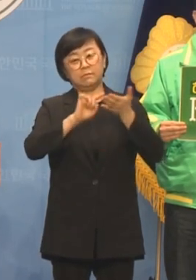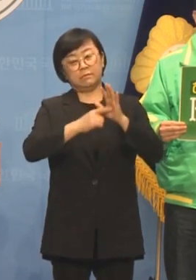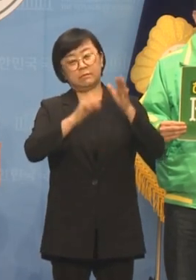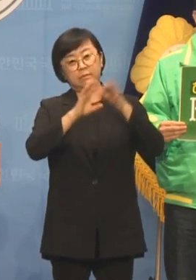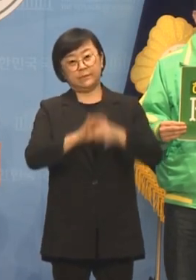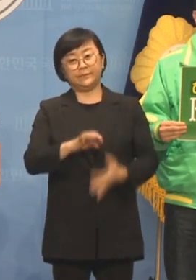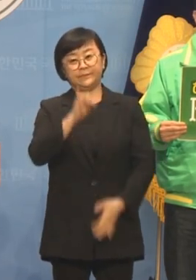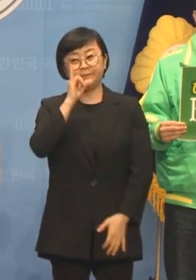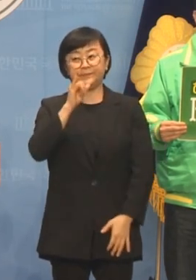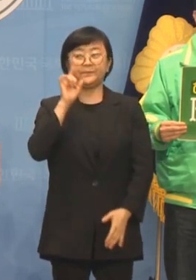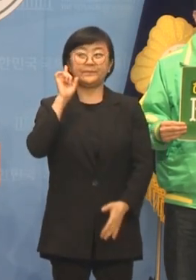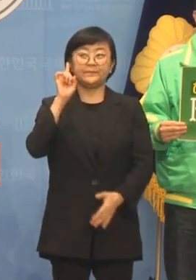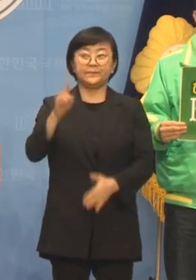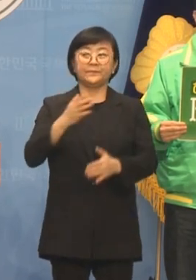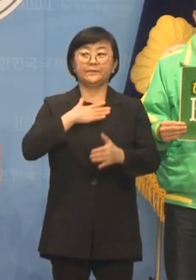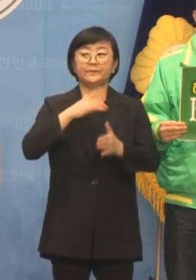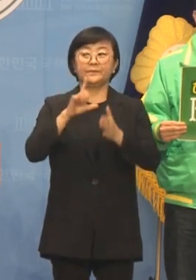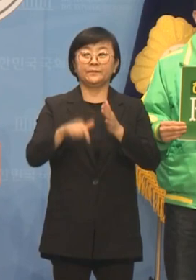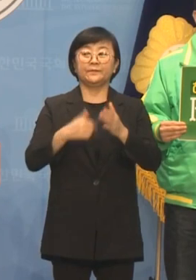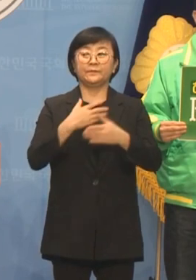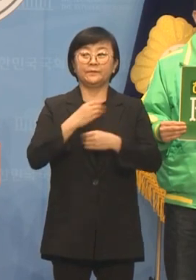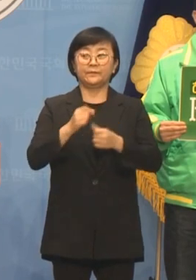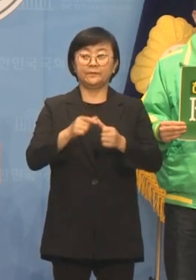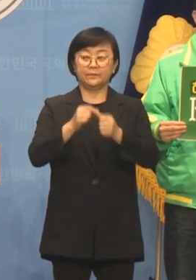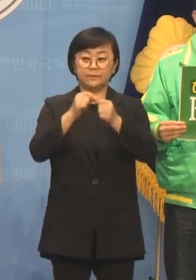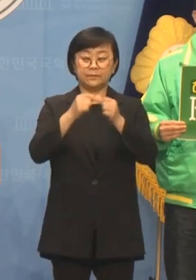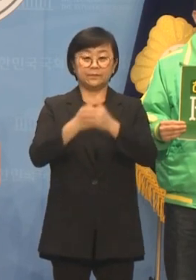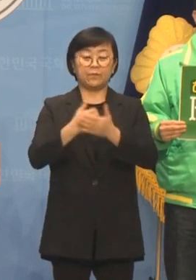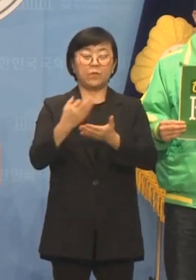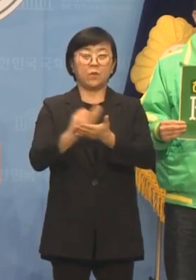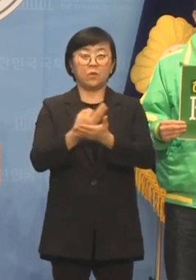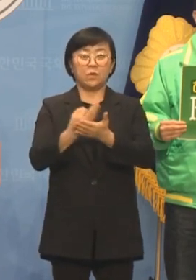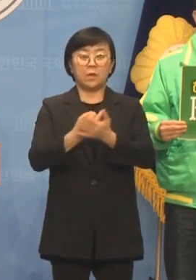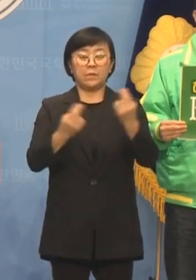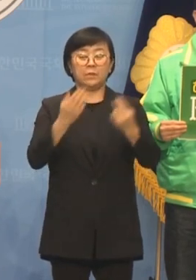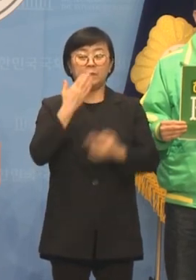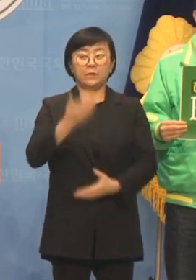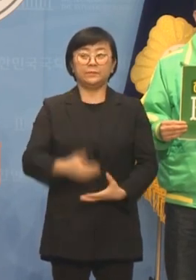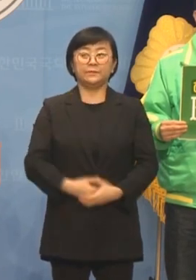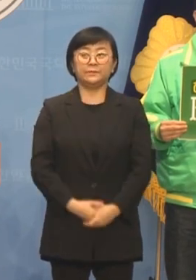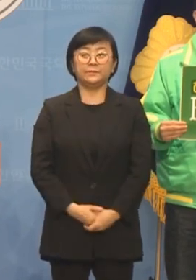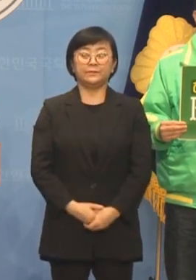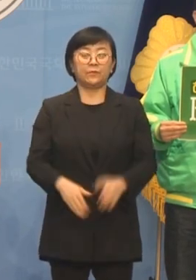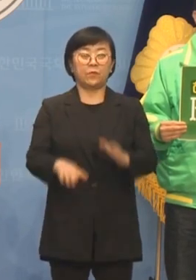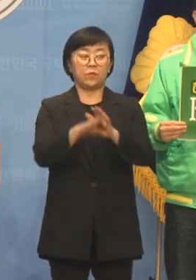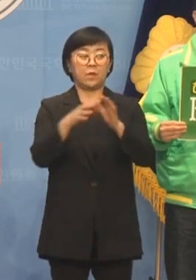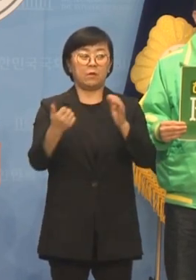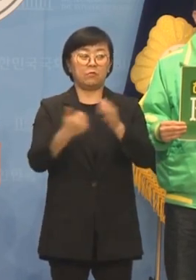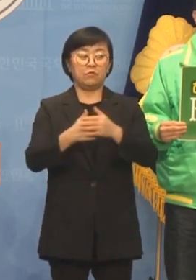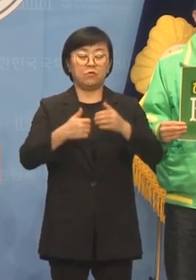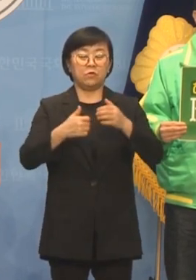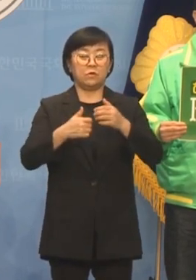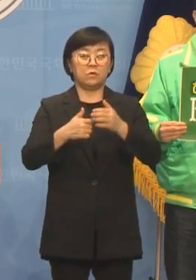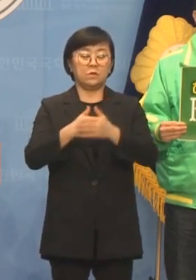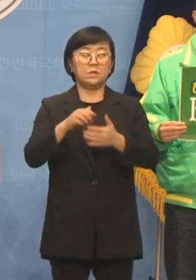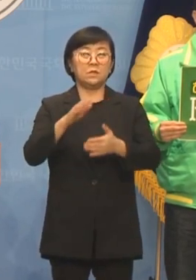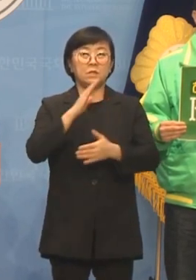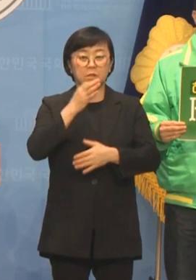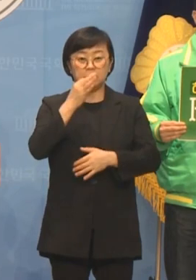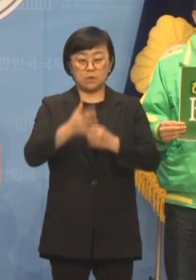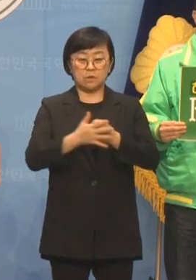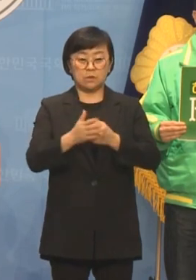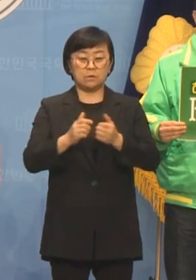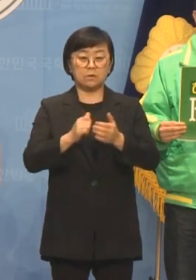있습니다 내일의 시간은 안전된 고용 늘어나는 소득에 비례할 수밖에 없습니다 코로나 19로 부채 절벽에 다다른